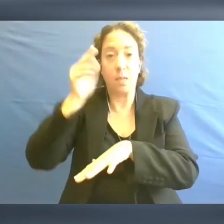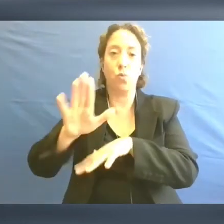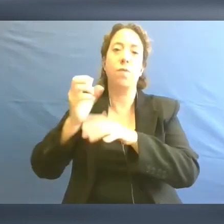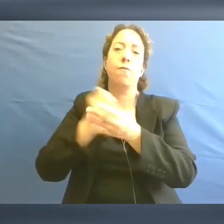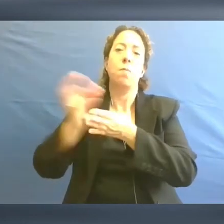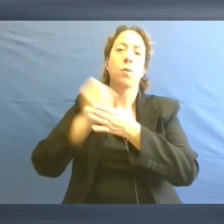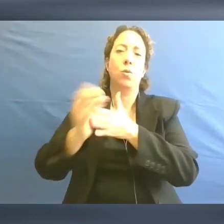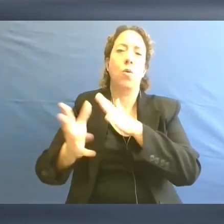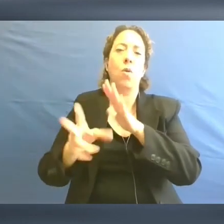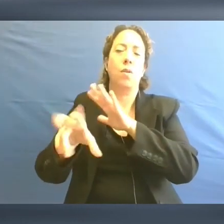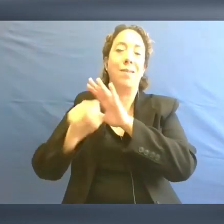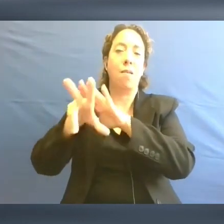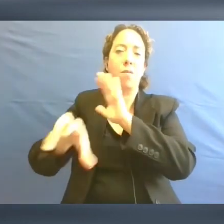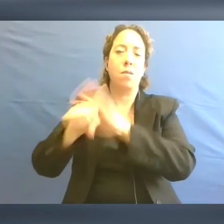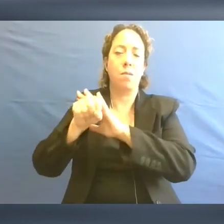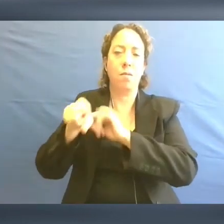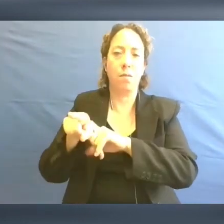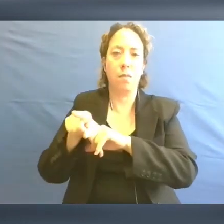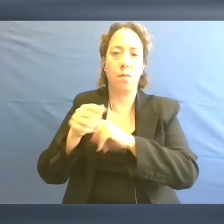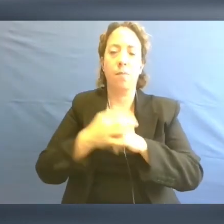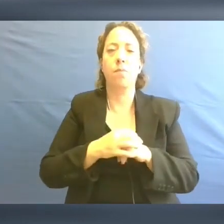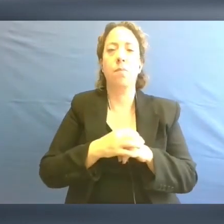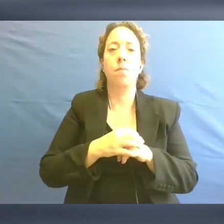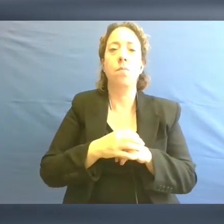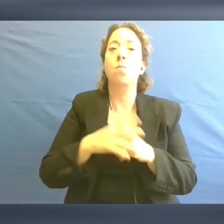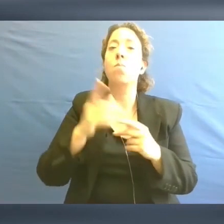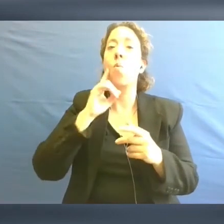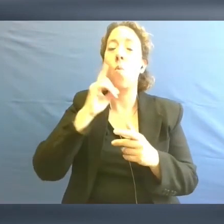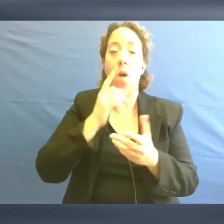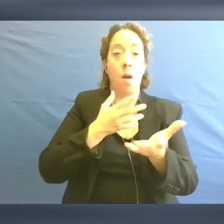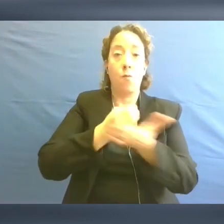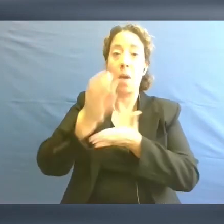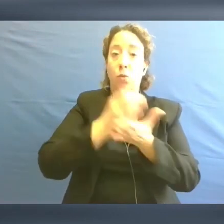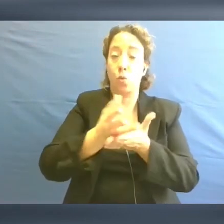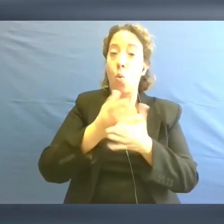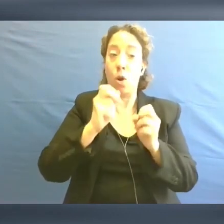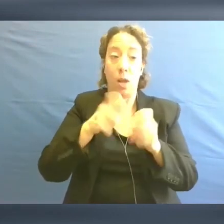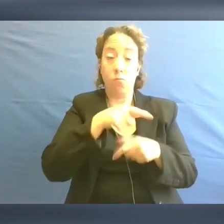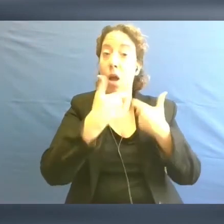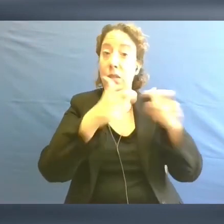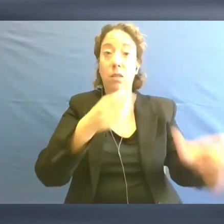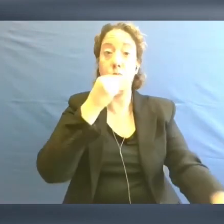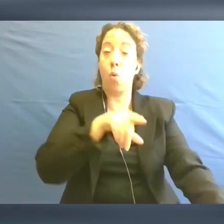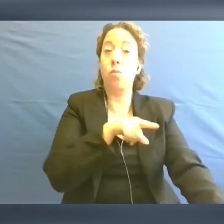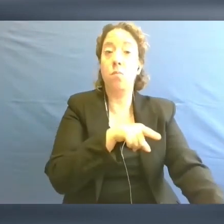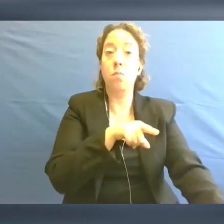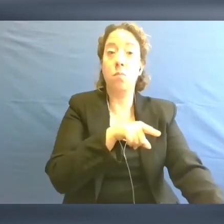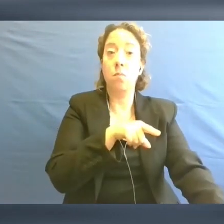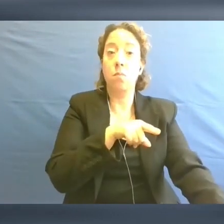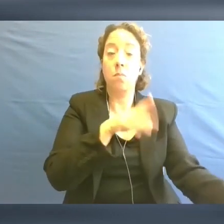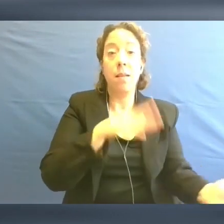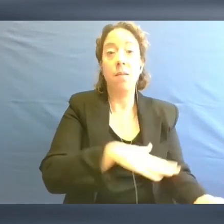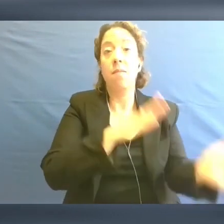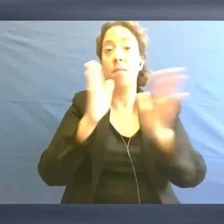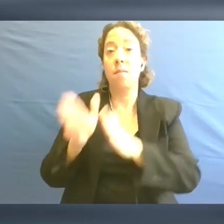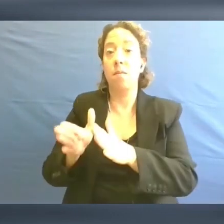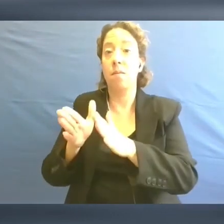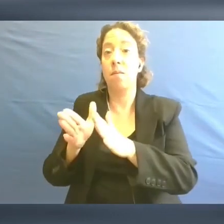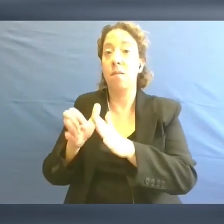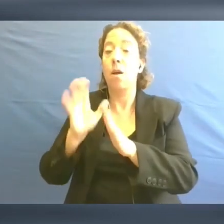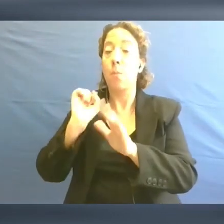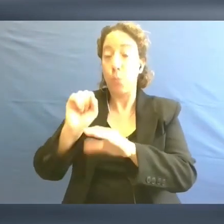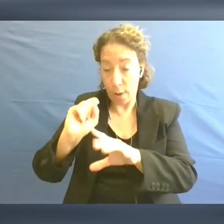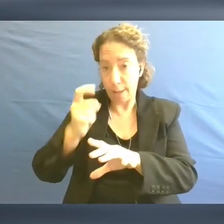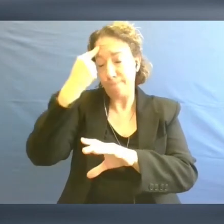l'information. Ainsi, une information peut être accessible, mais elle peut aussi être comprise par